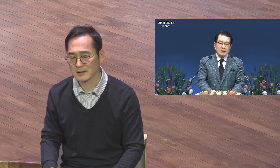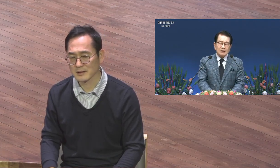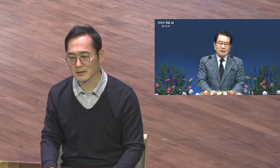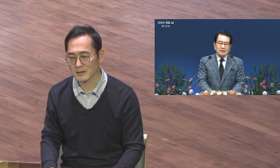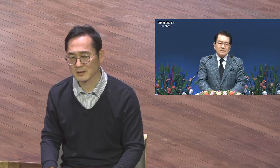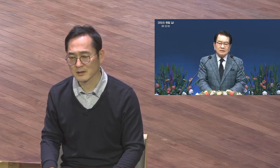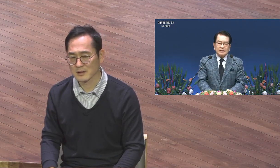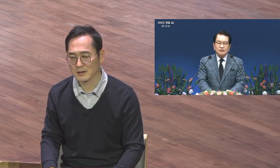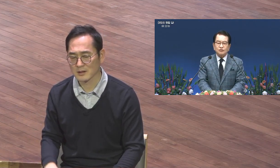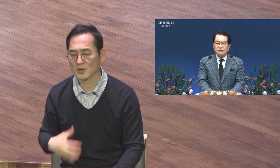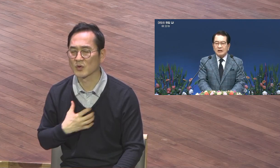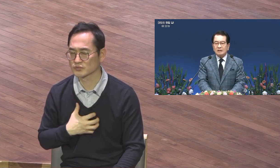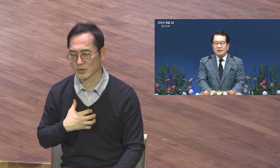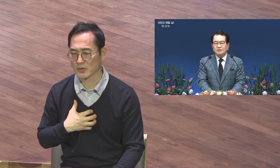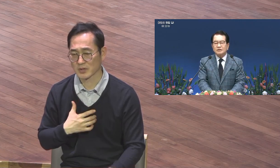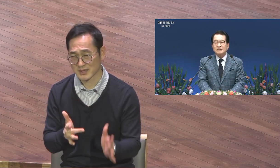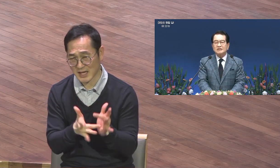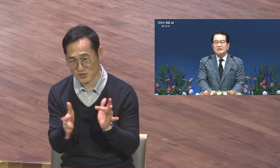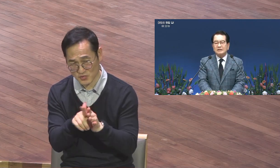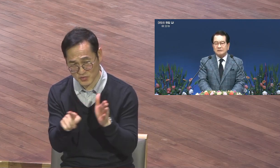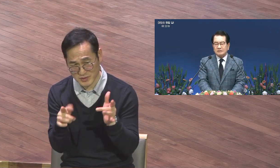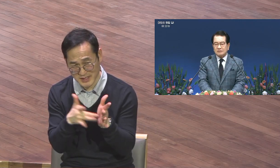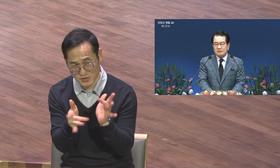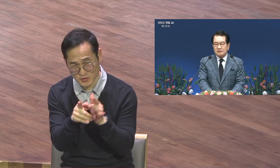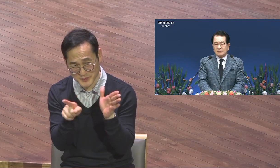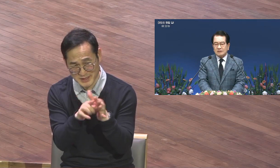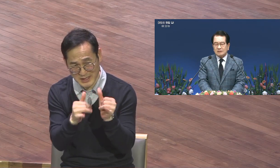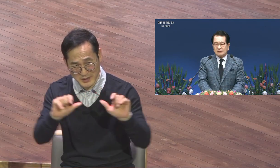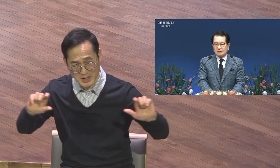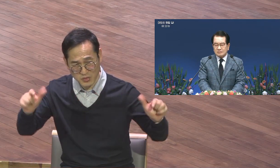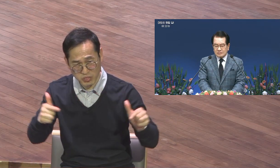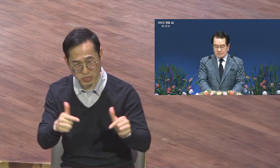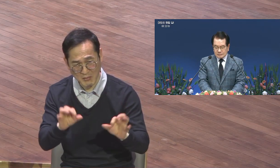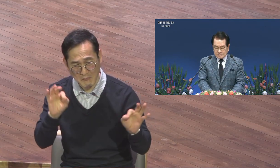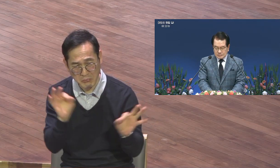말입니다. 예수 믿는 사람이 없어진 시대.